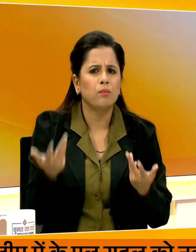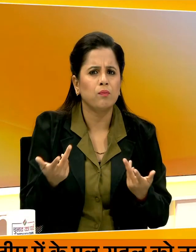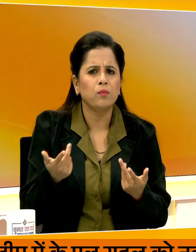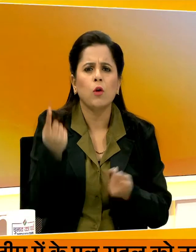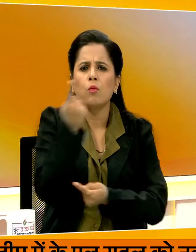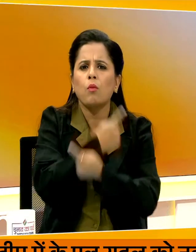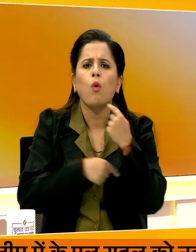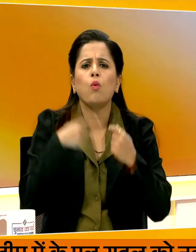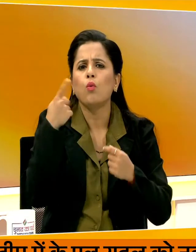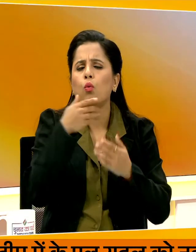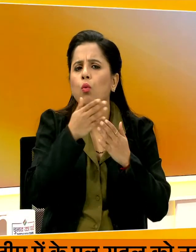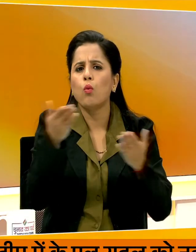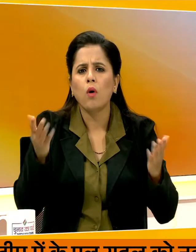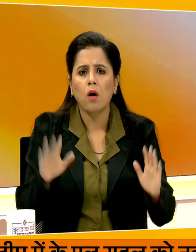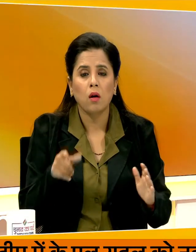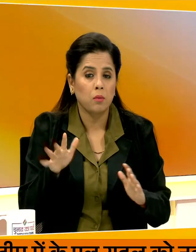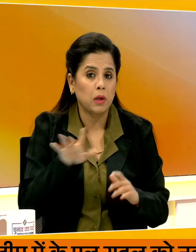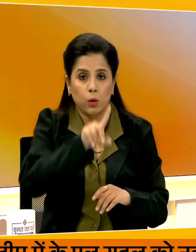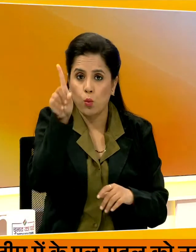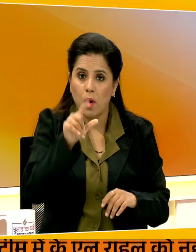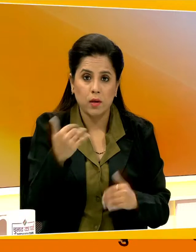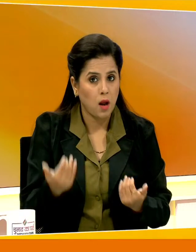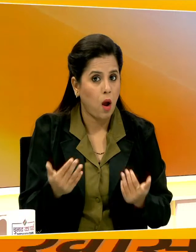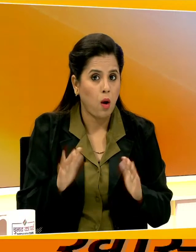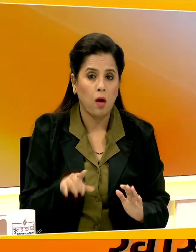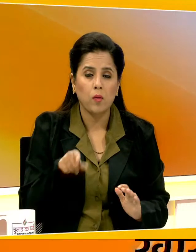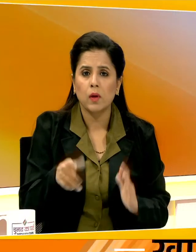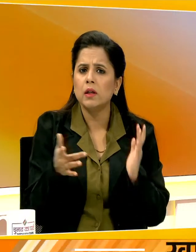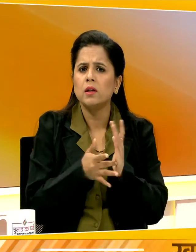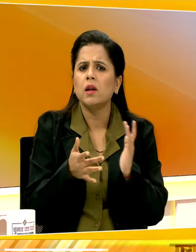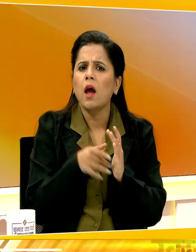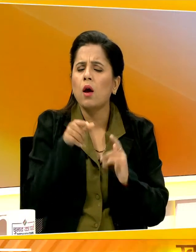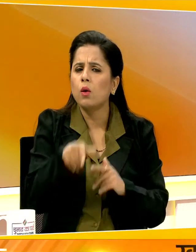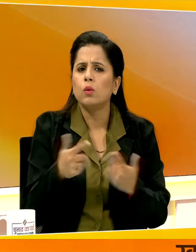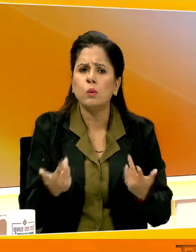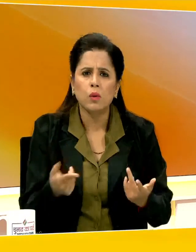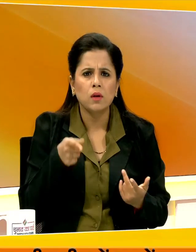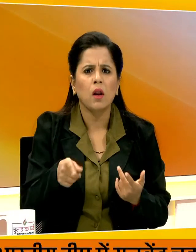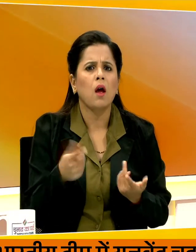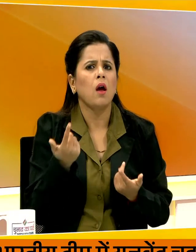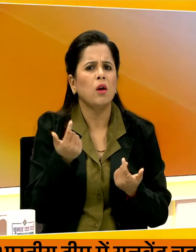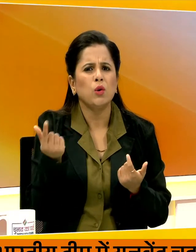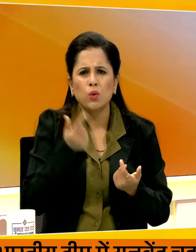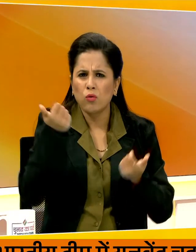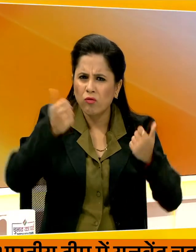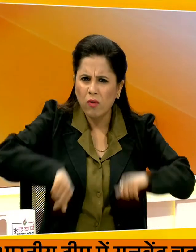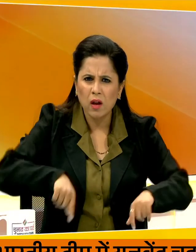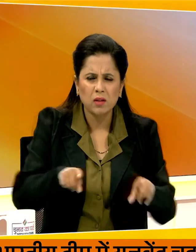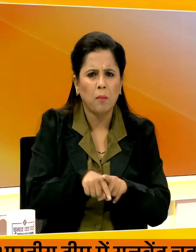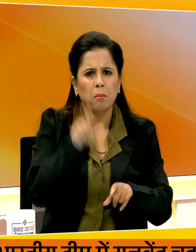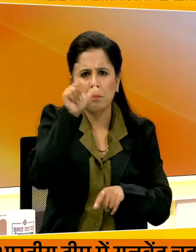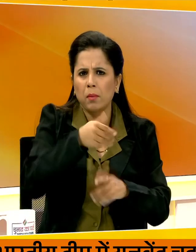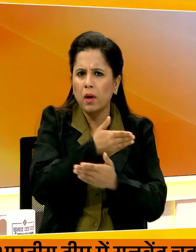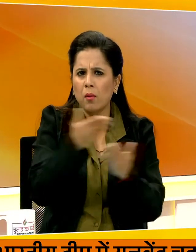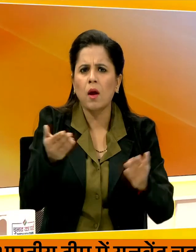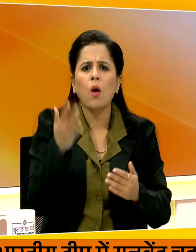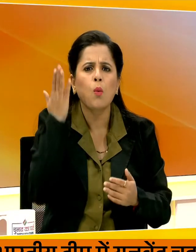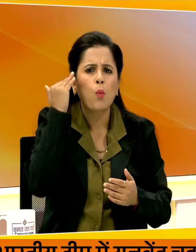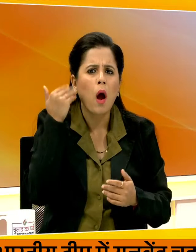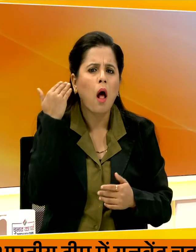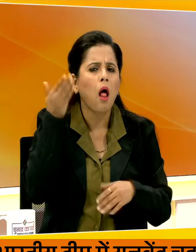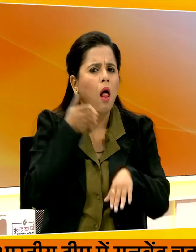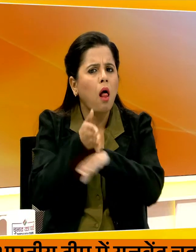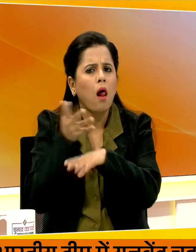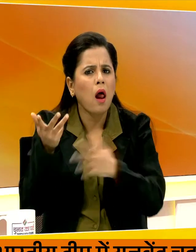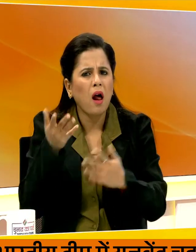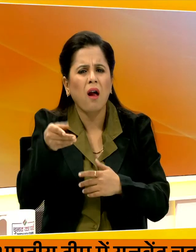राजनीतिक दलों से हैं? ये बड़ा प्रश्न खड़ा हो रहा है कि आखिरकार टेक्नोलॉजी का दुरुपयोग करके जनता को क्यों गुमराह कर रहे, क्यों